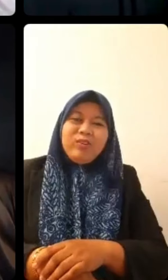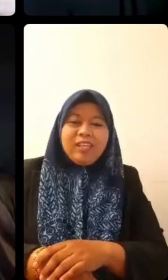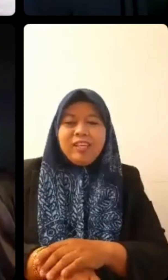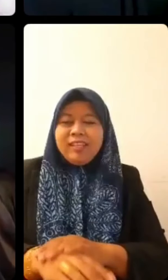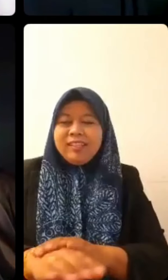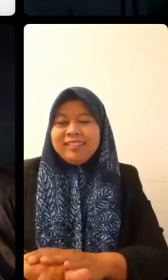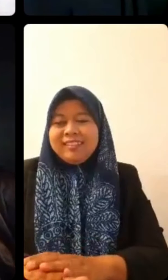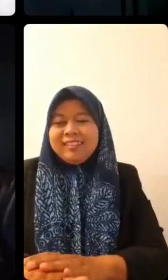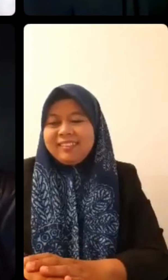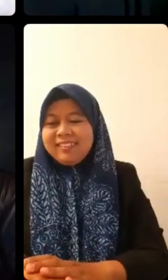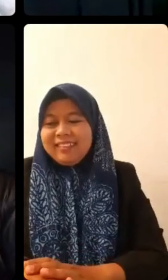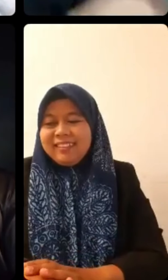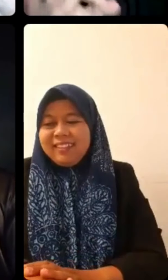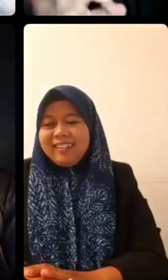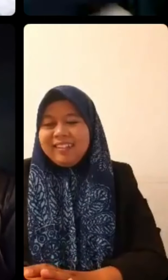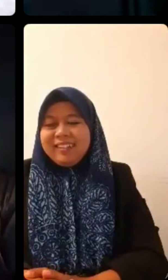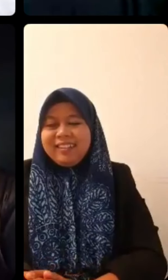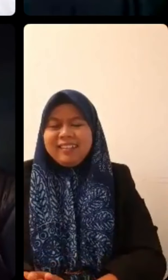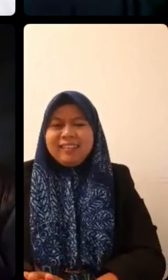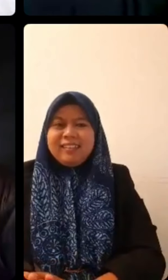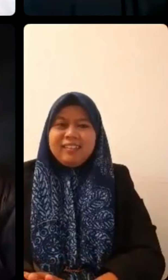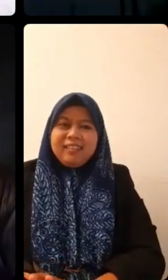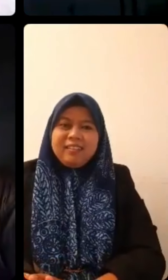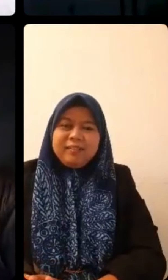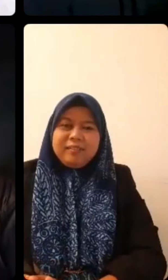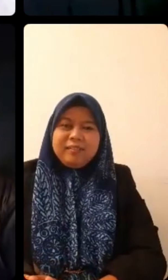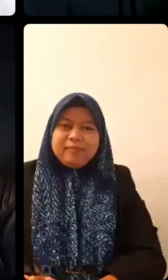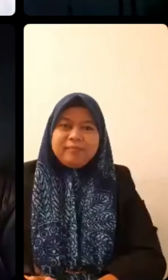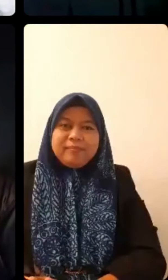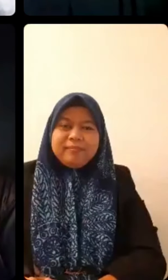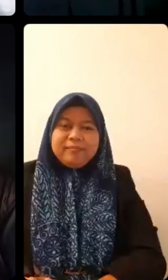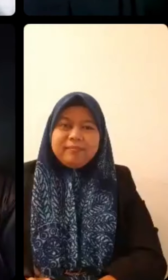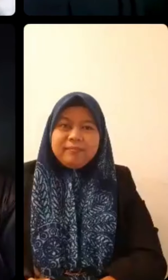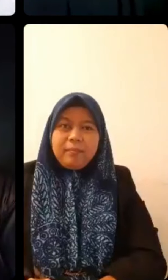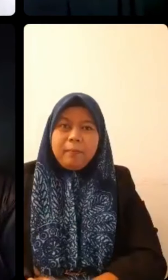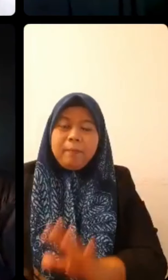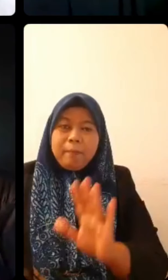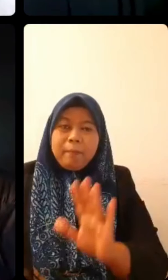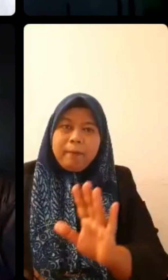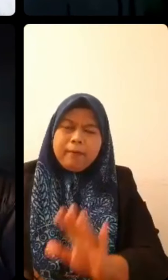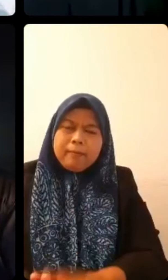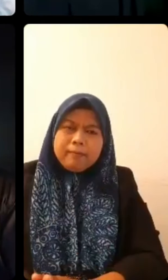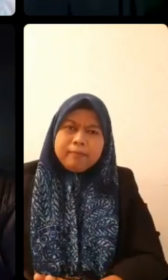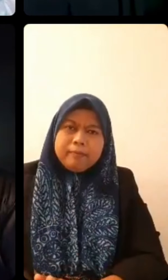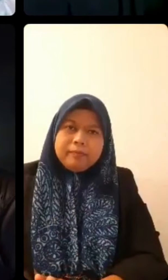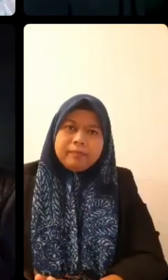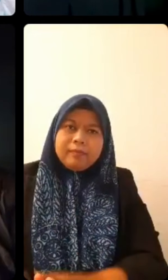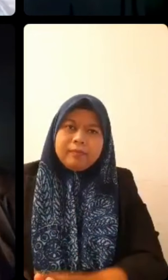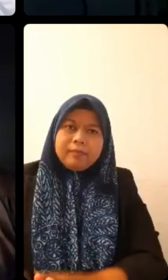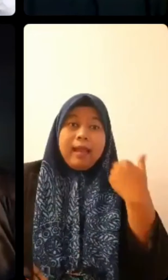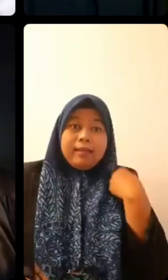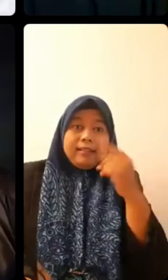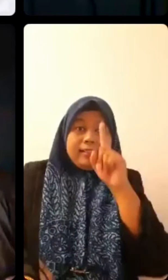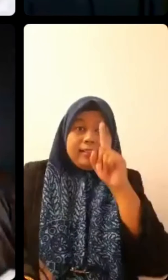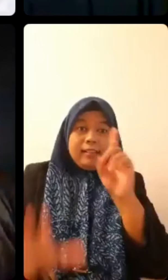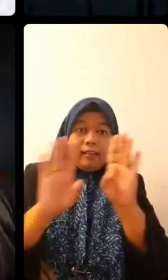Okey. Okey, kita teruskan ya. Sebenarnya baru ini ada satu berita yang tular berkenaan